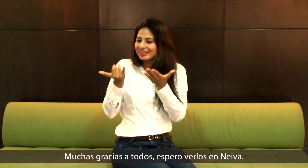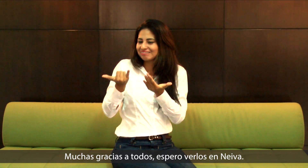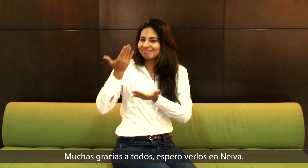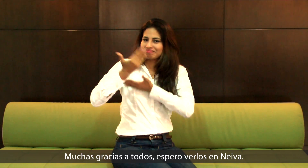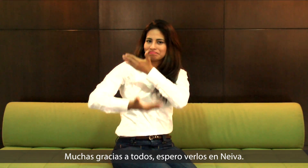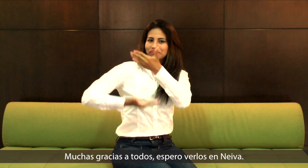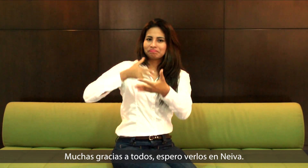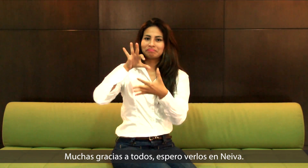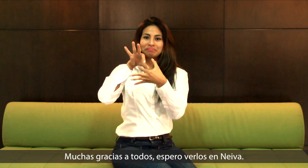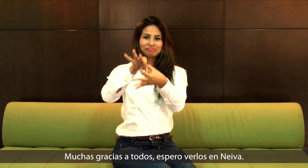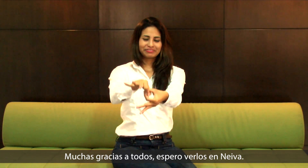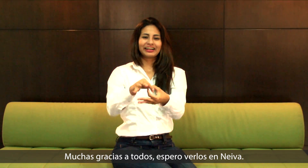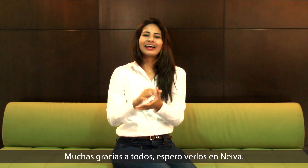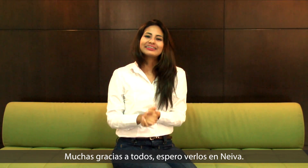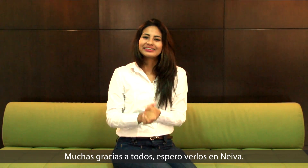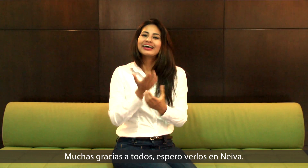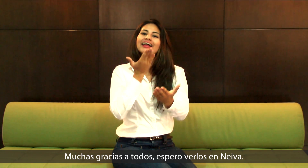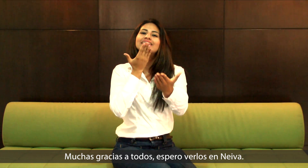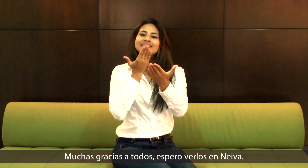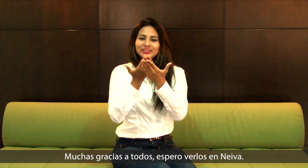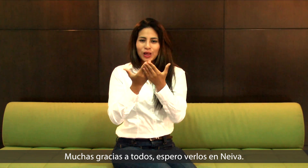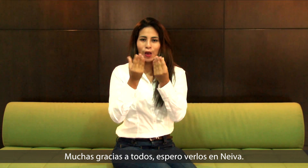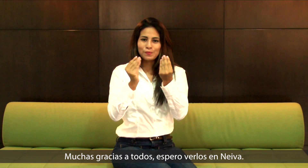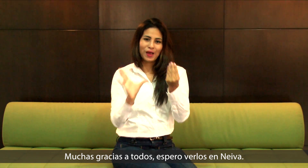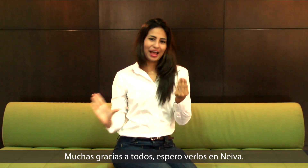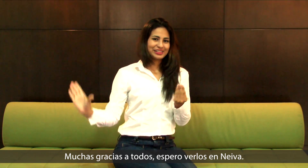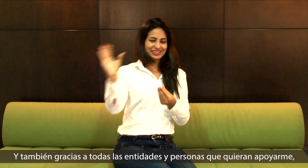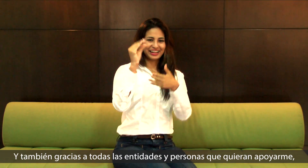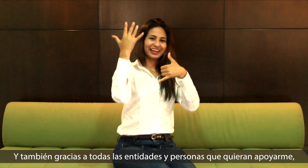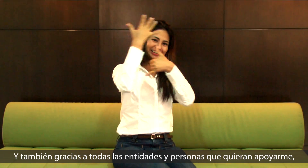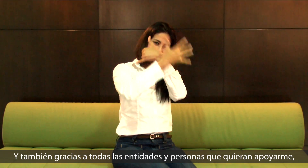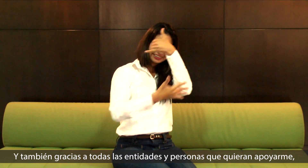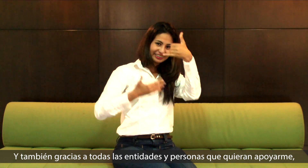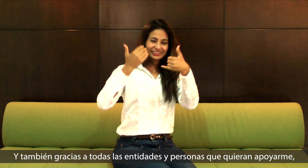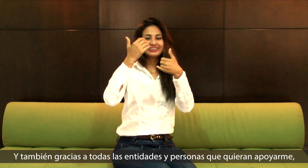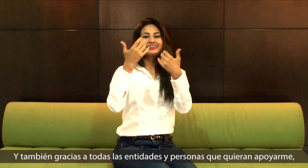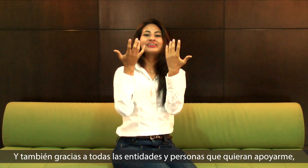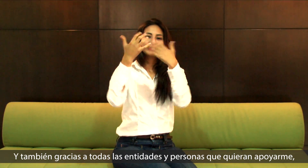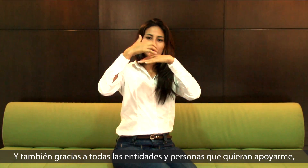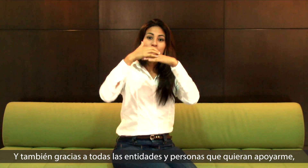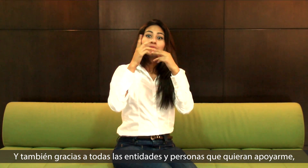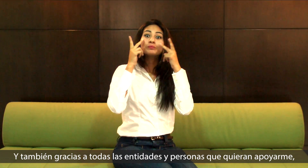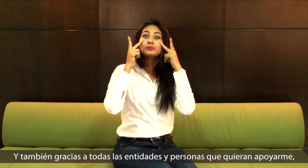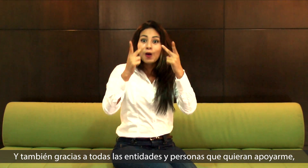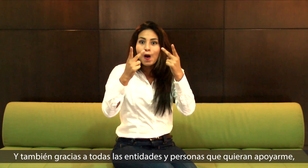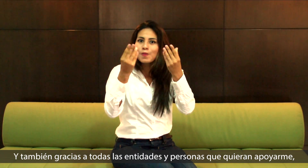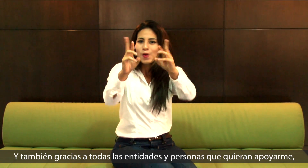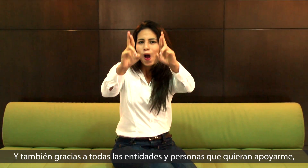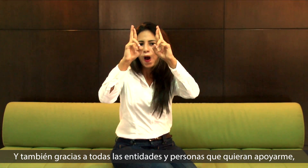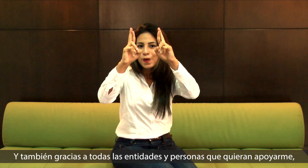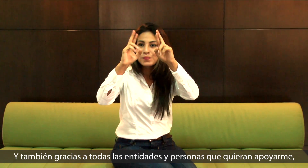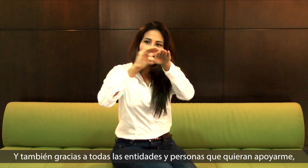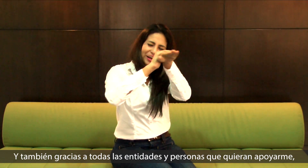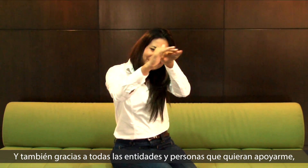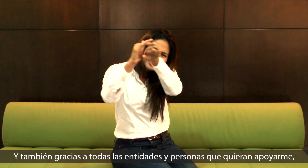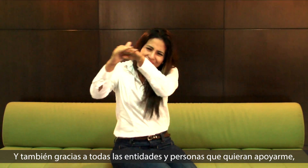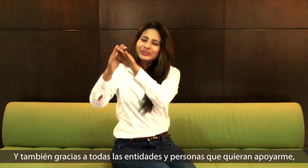Muchas gracias a todos. Espero verlos en Neiva. Y también gracias a todas las entidades y personas que quieran apoyar.